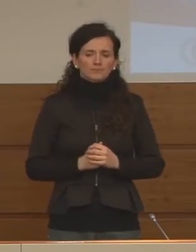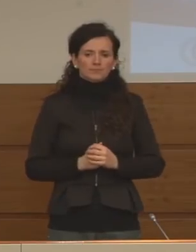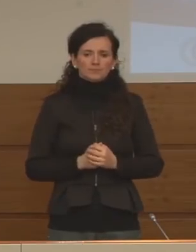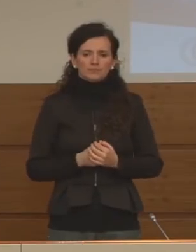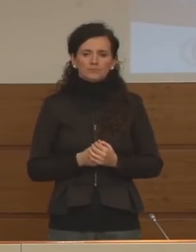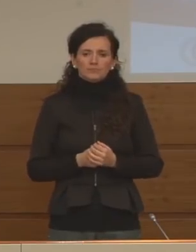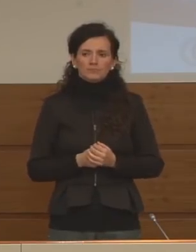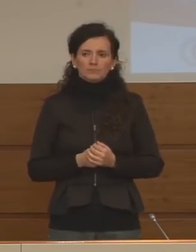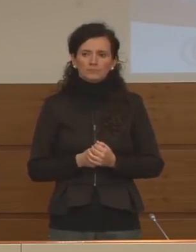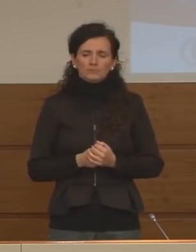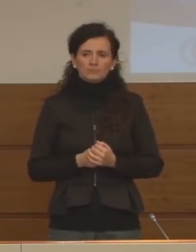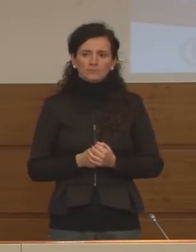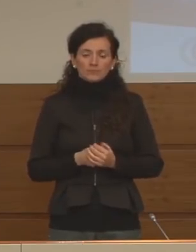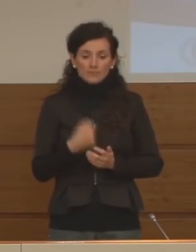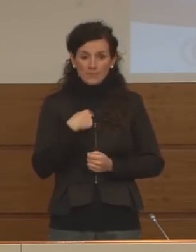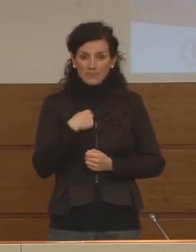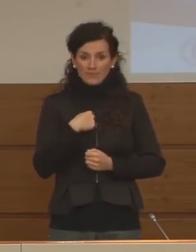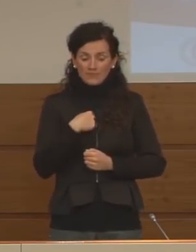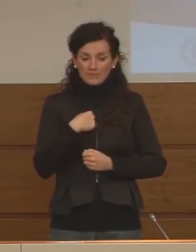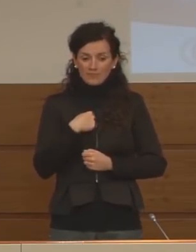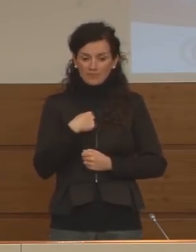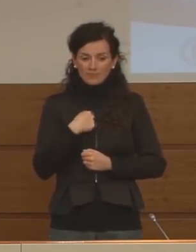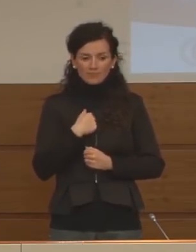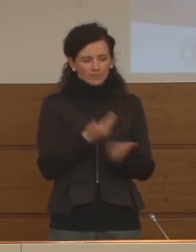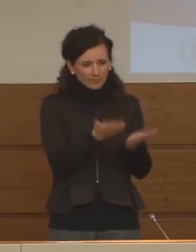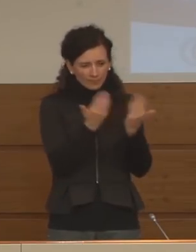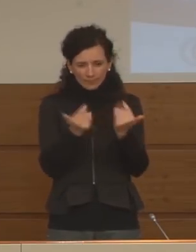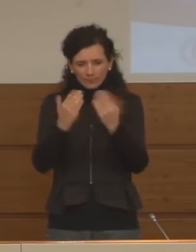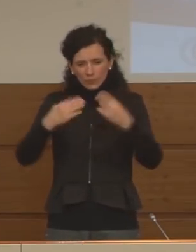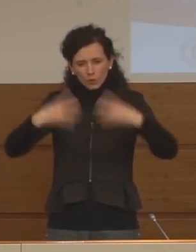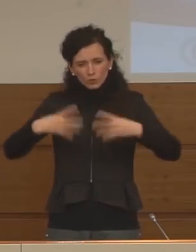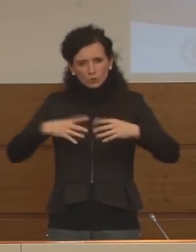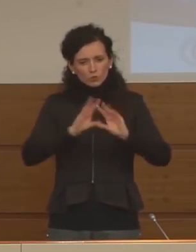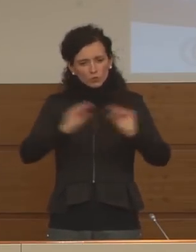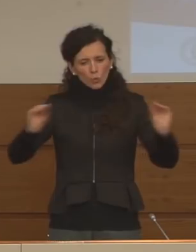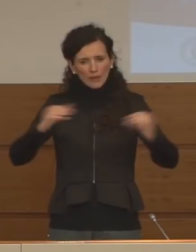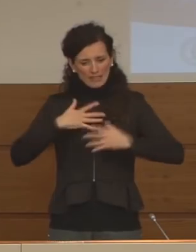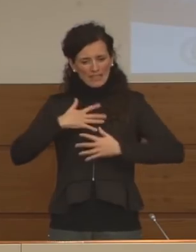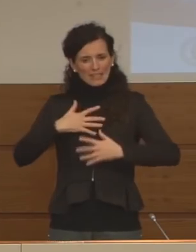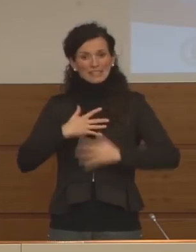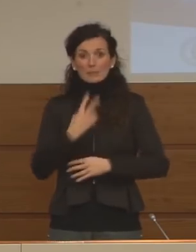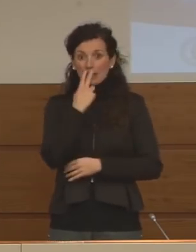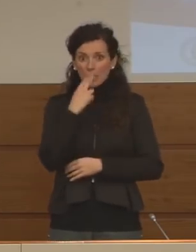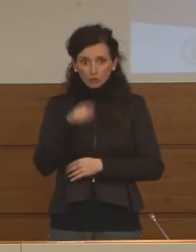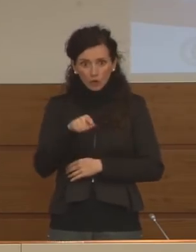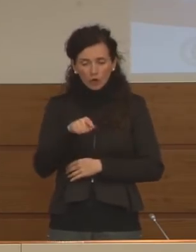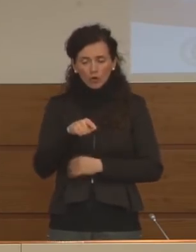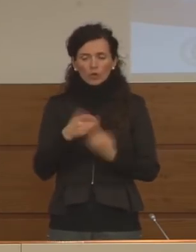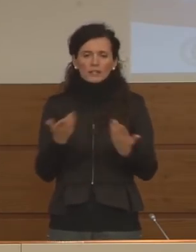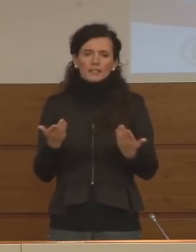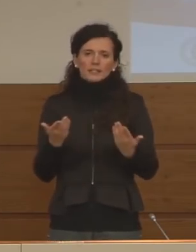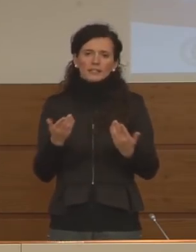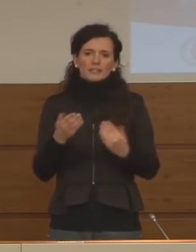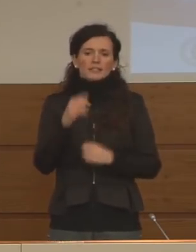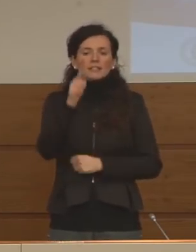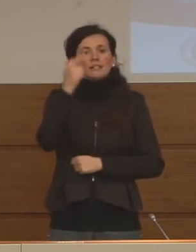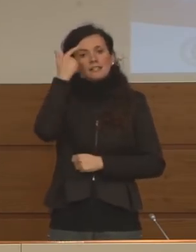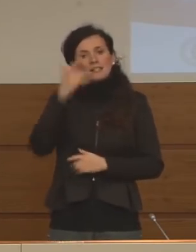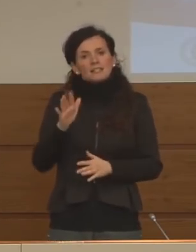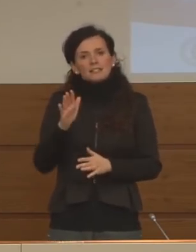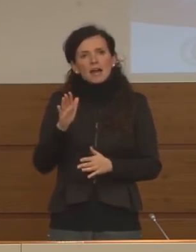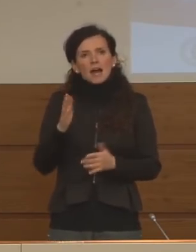le modalità di approvvigionamento dei respiratori come lei sa sono semplicemente così